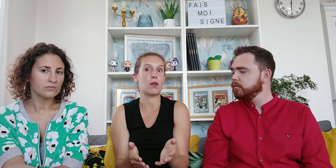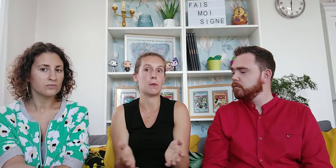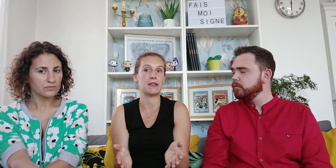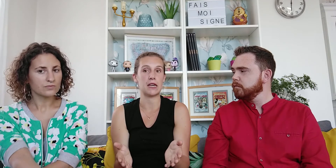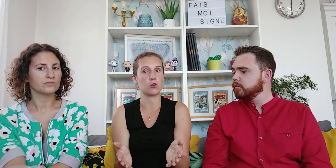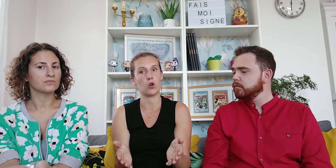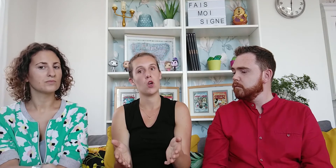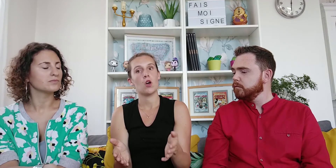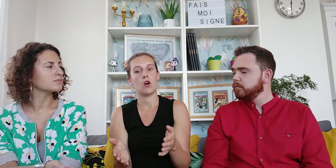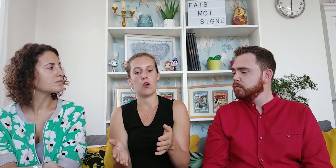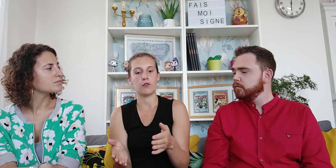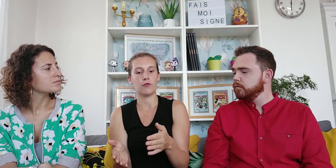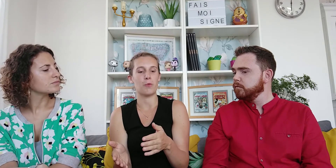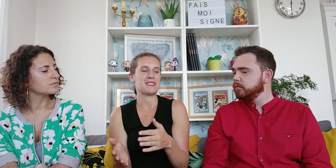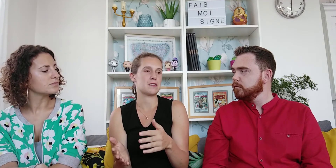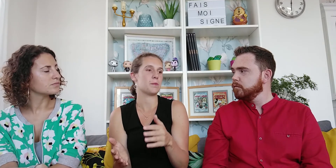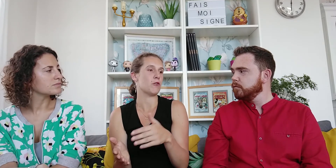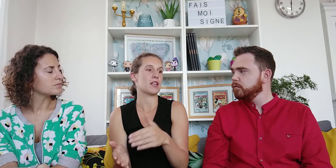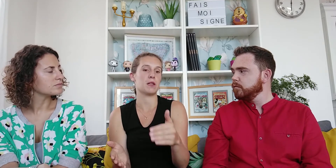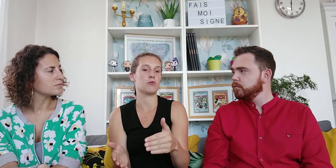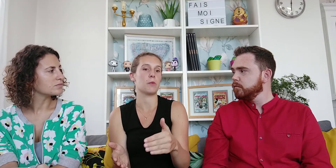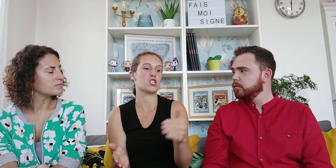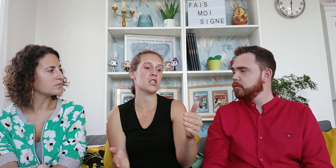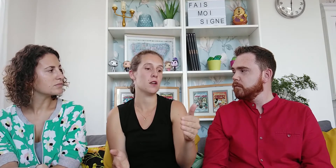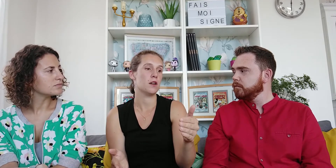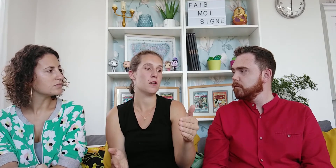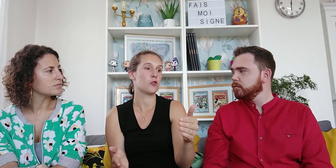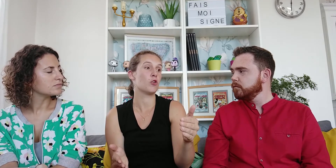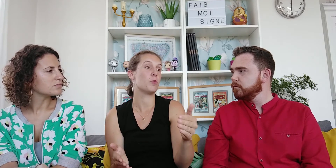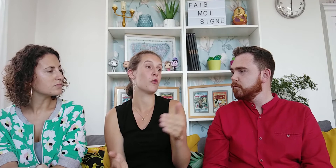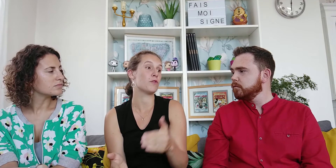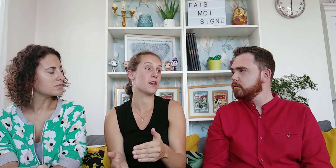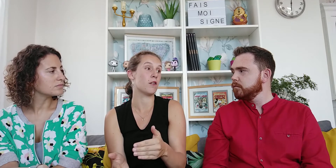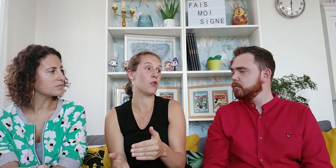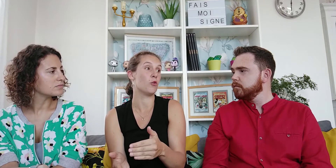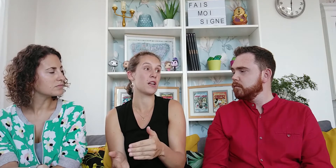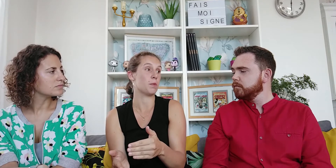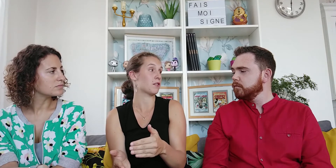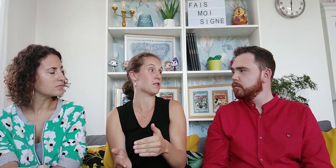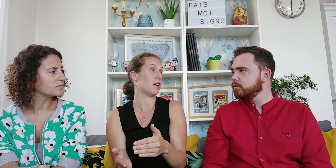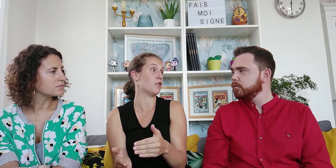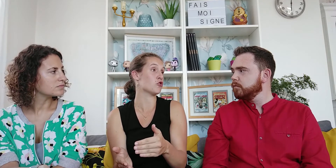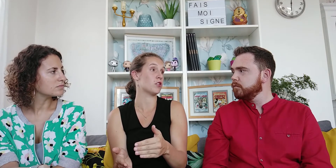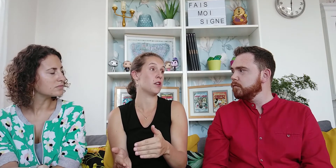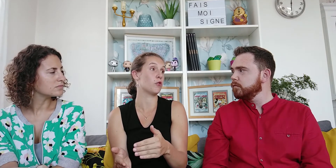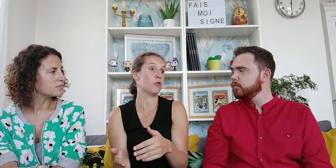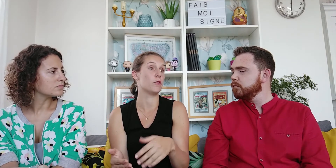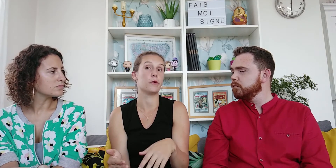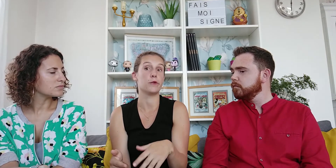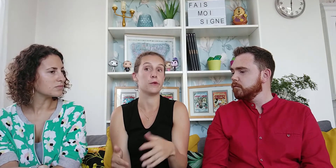même manière qu'un enfant passe par le 4 pattes pour marcher, qu'il peut revenir au 4 pattes quand ça l'arrange et que